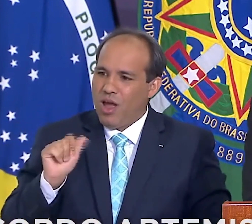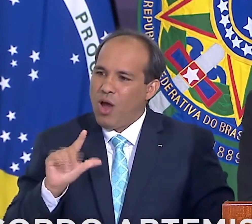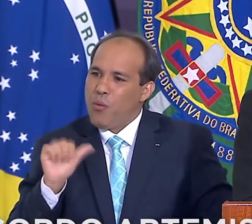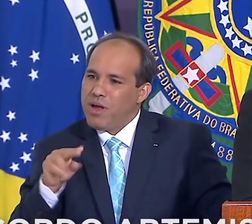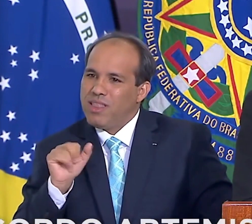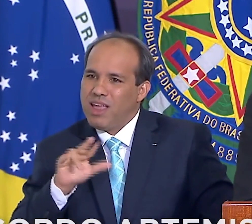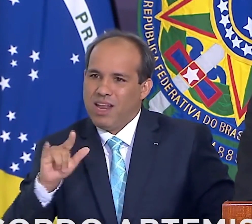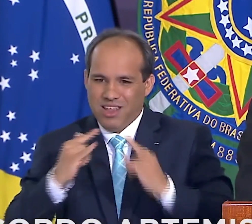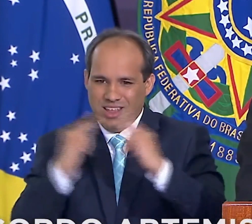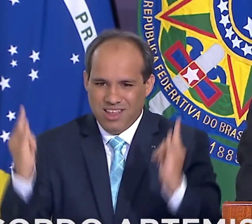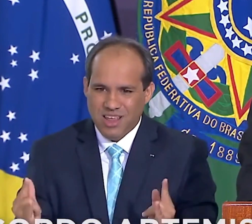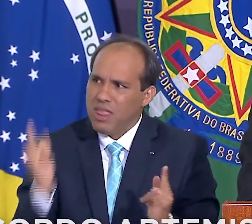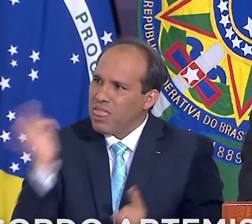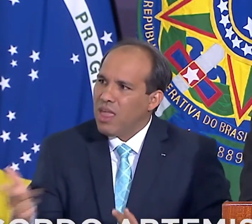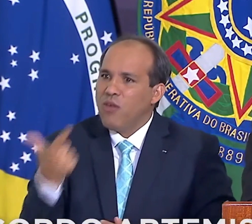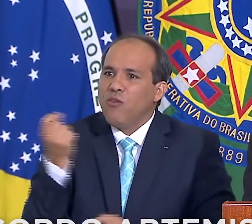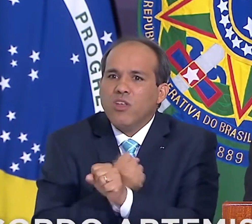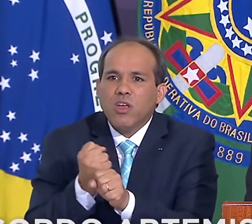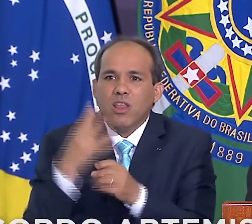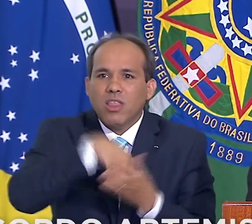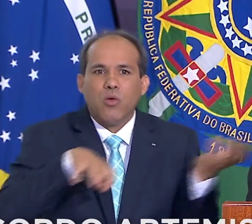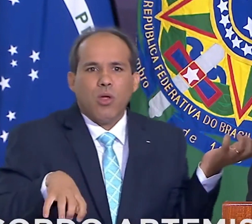ficou parado por 2 décadas no Congresso.